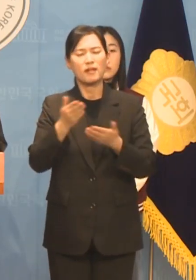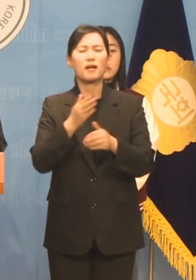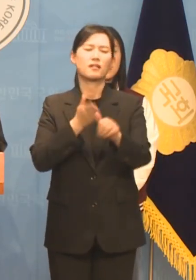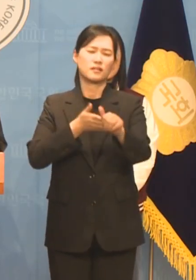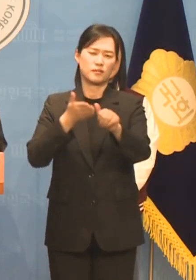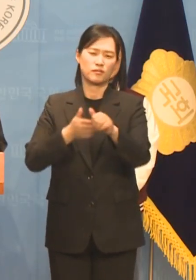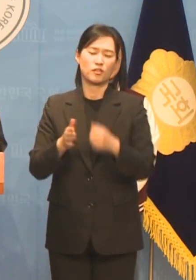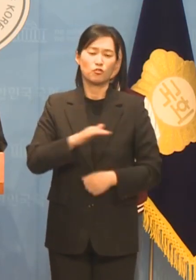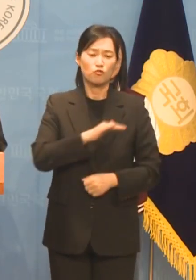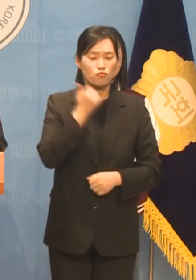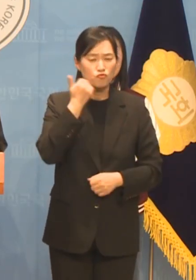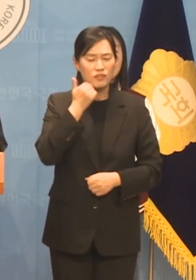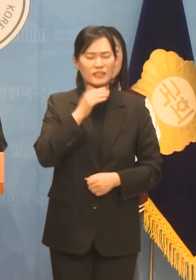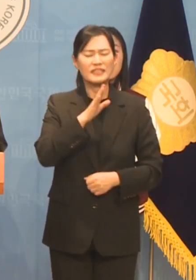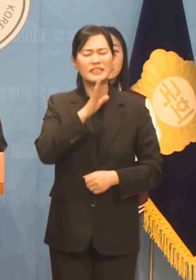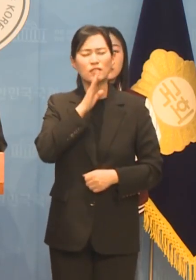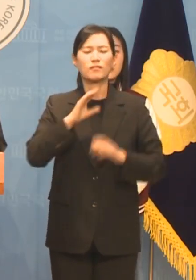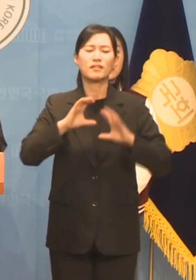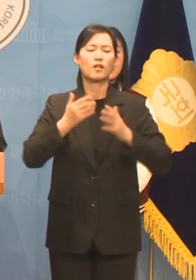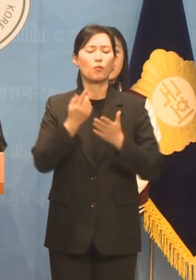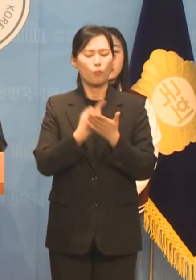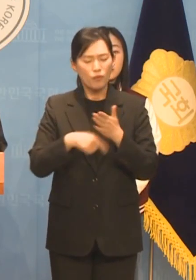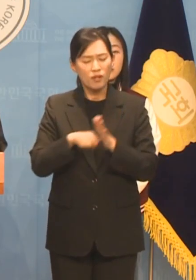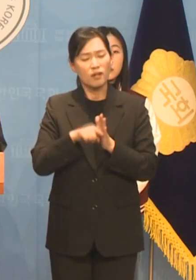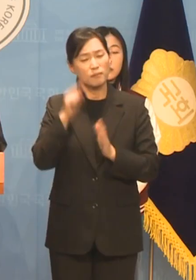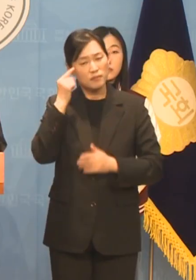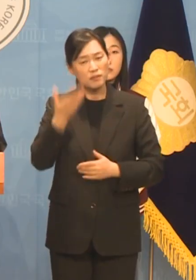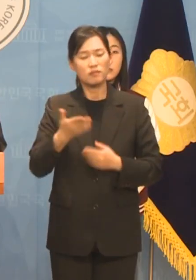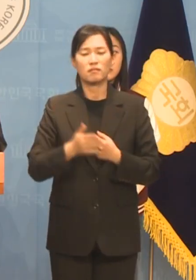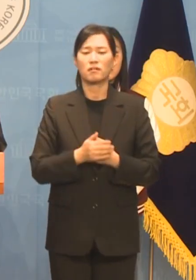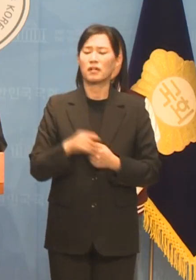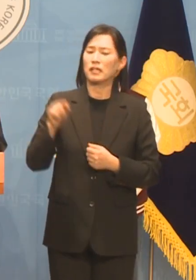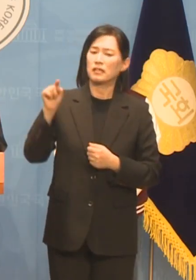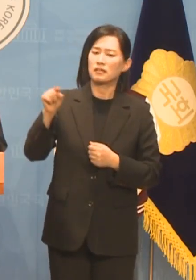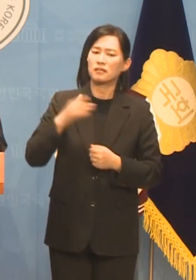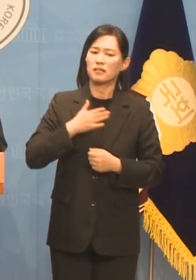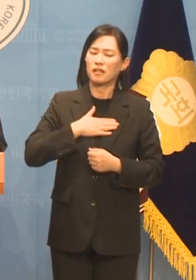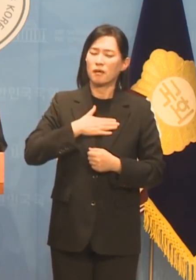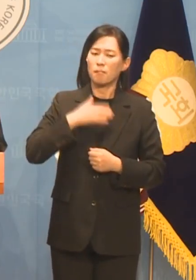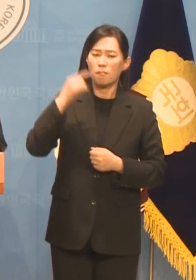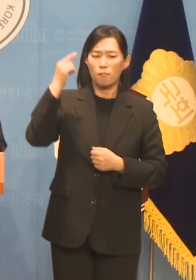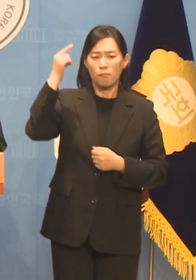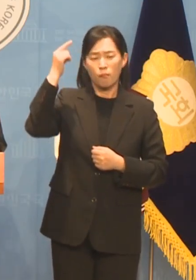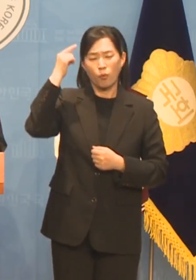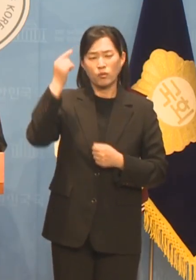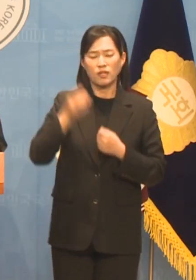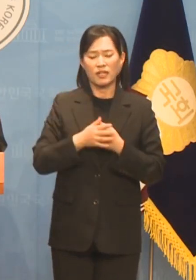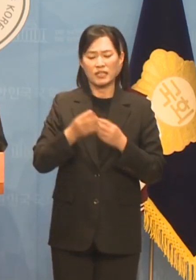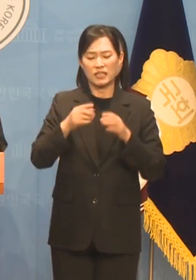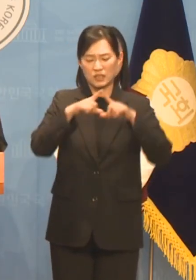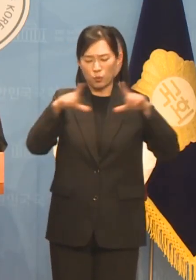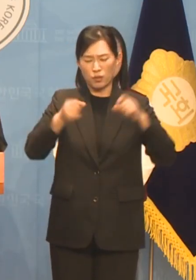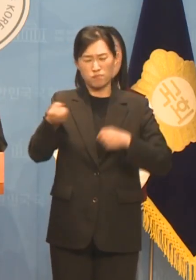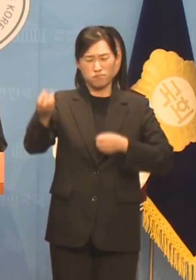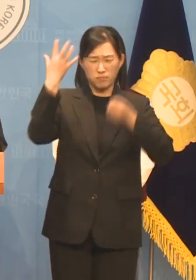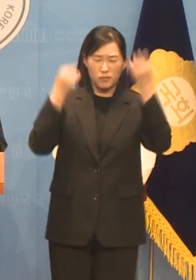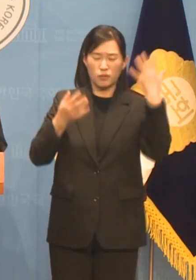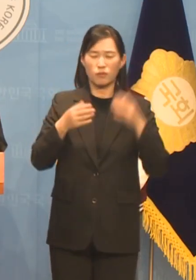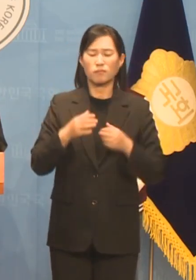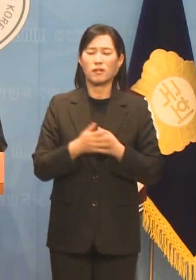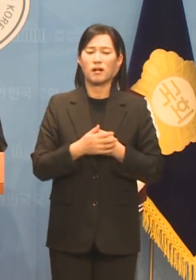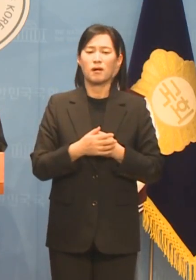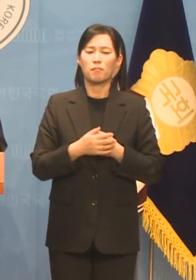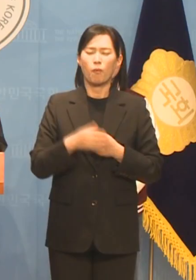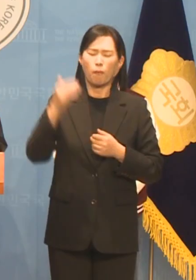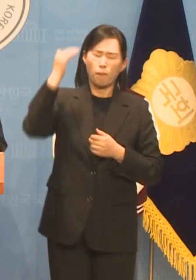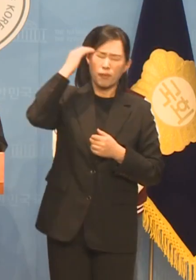누가 진정으로 우리나라를 위하는 것 같습니까? 그들은 저희의 머리 위에 전단지를 뿌리는 등 물리적인 방해도